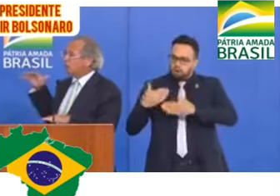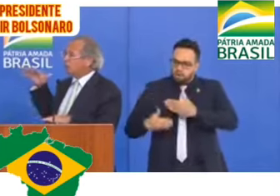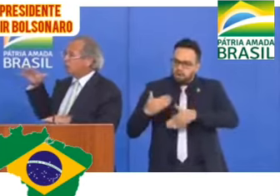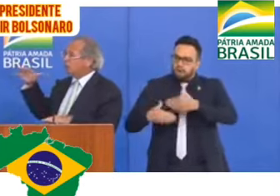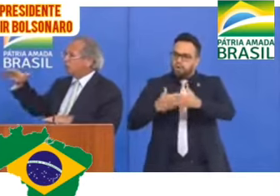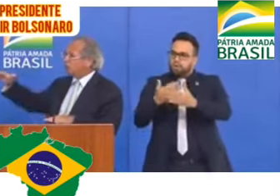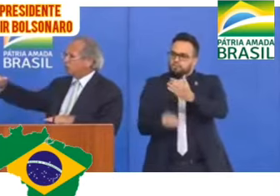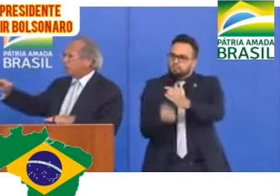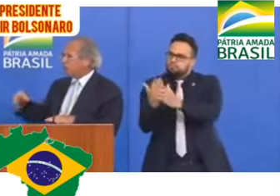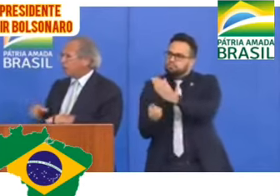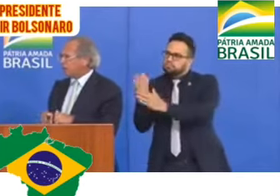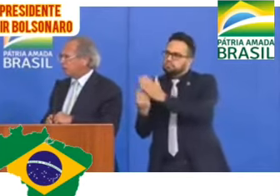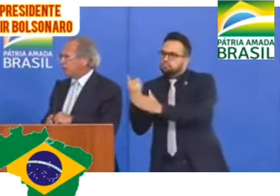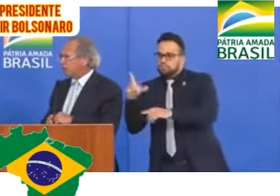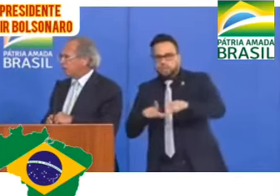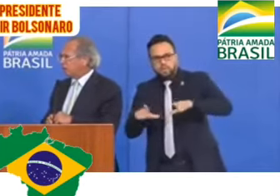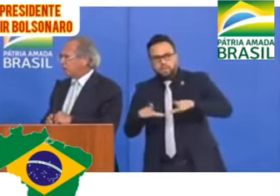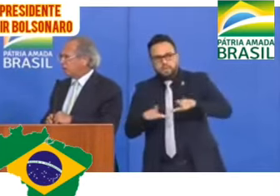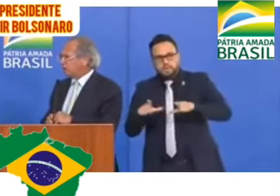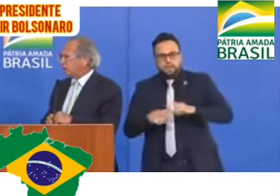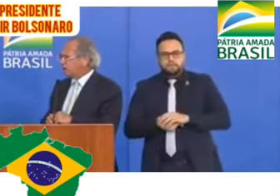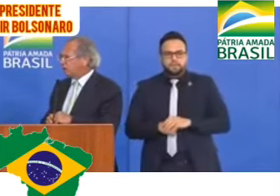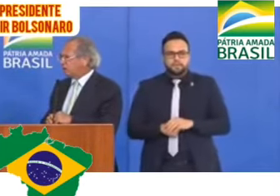as exportações firmes do outro lado,